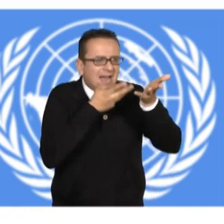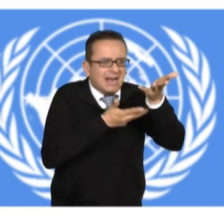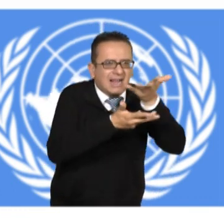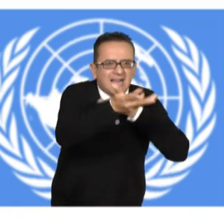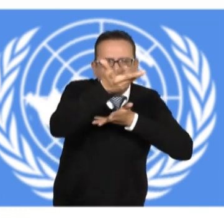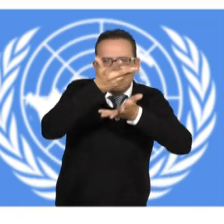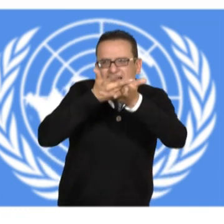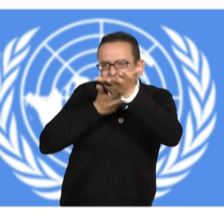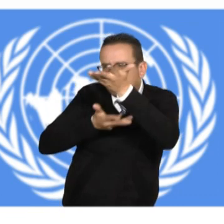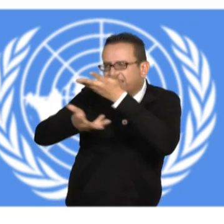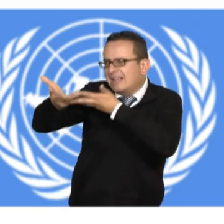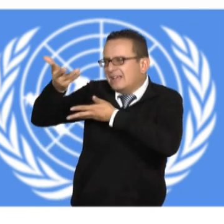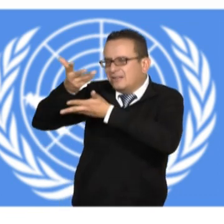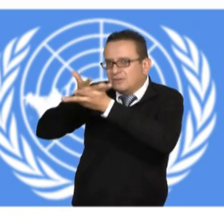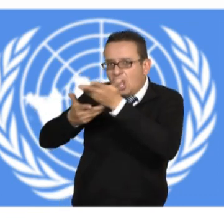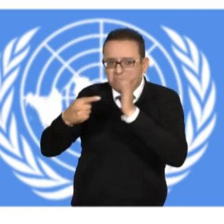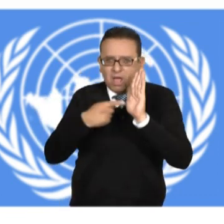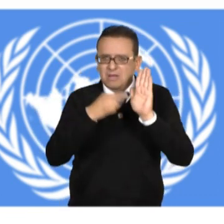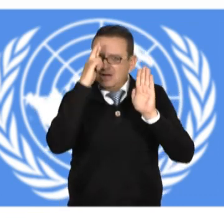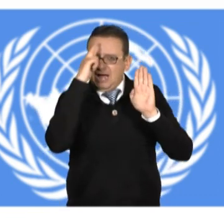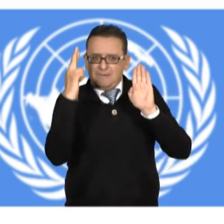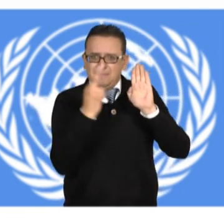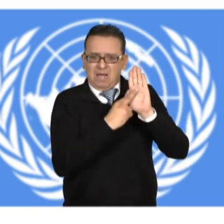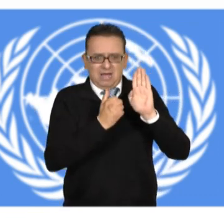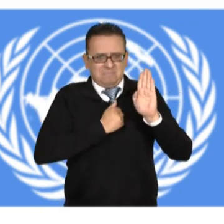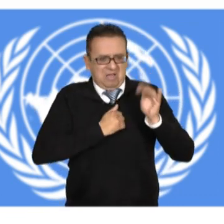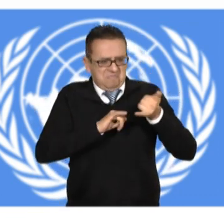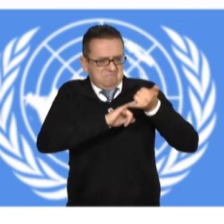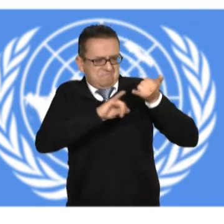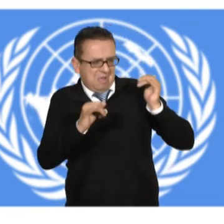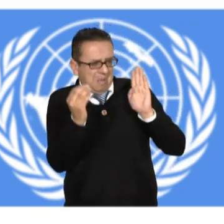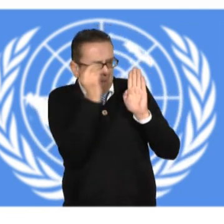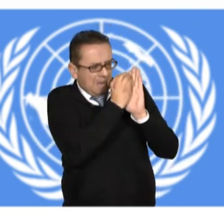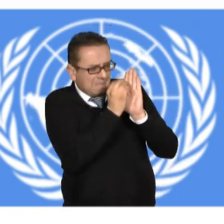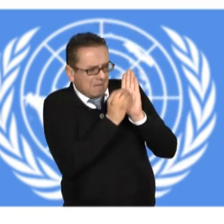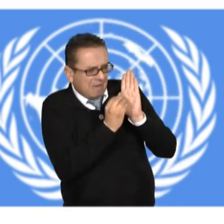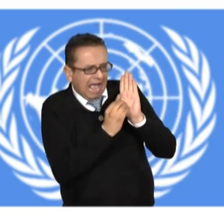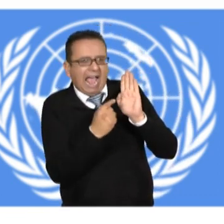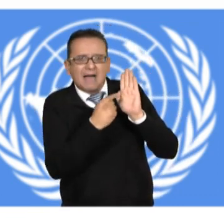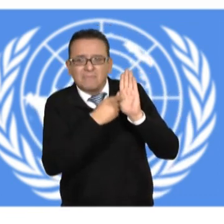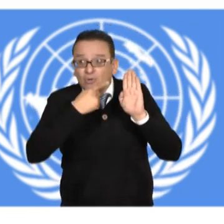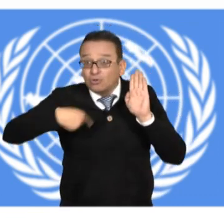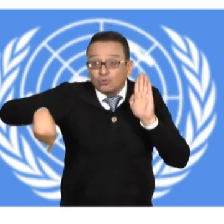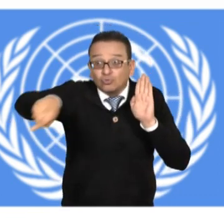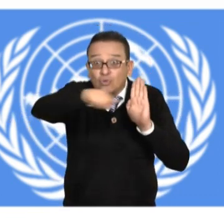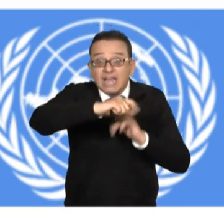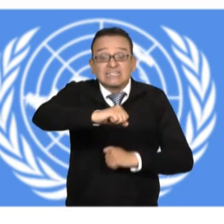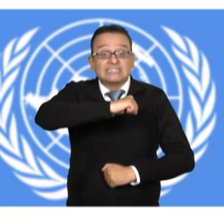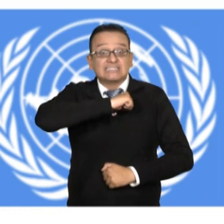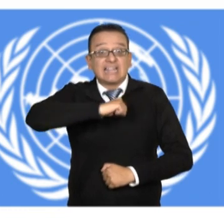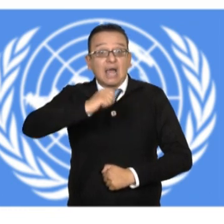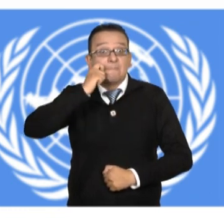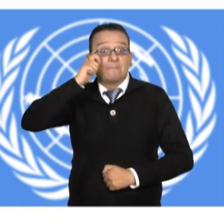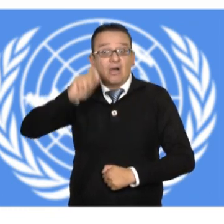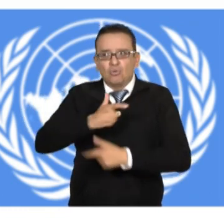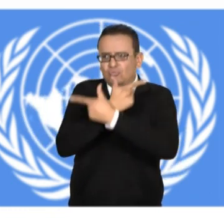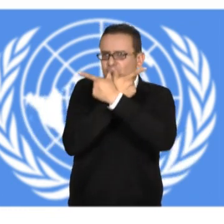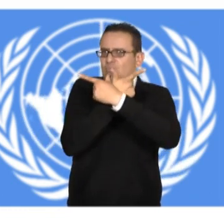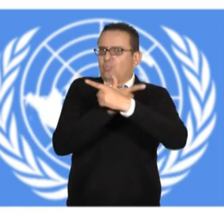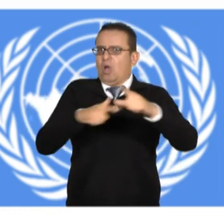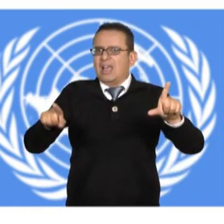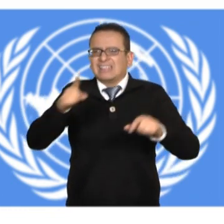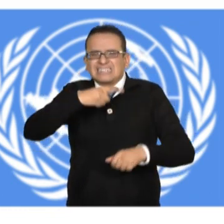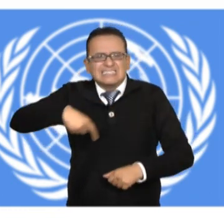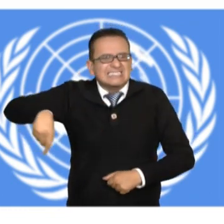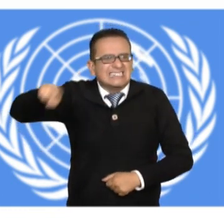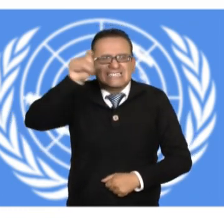universalidad, indivisibilidad, interdependencia e interrelación de todos los derechos humanos y